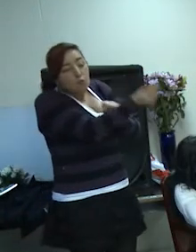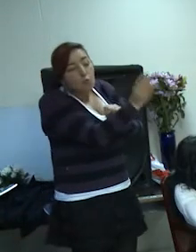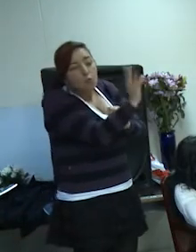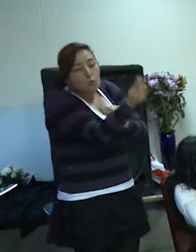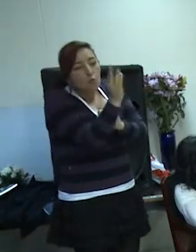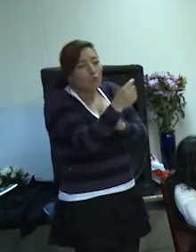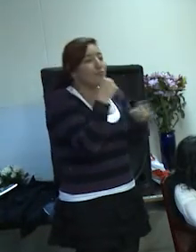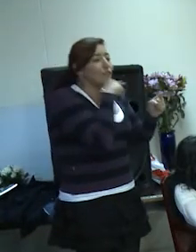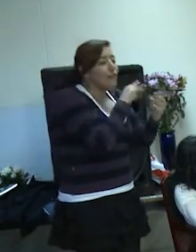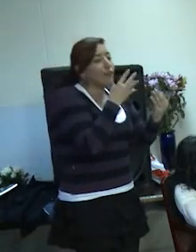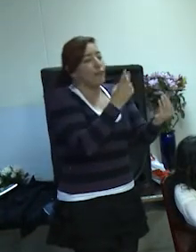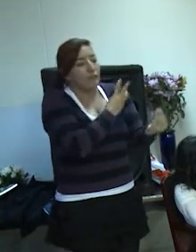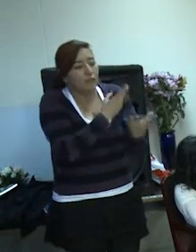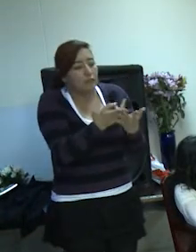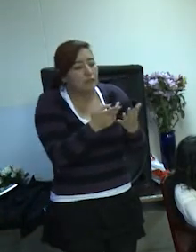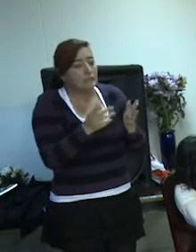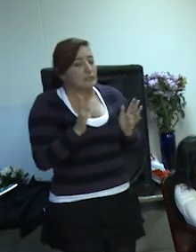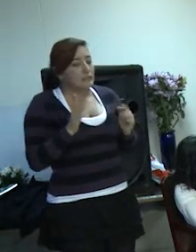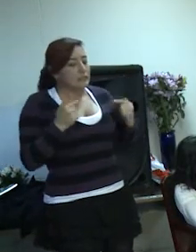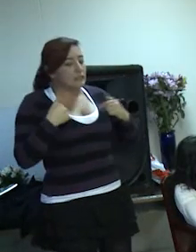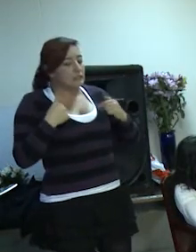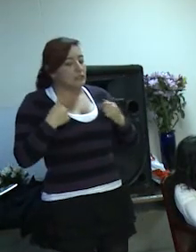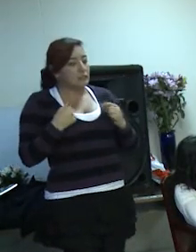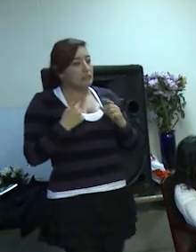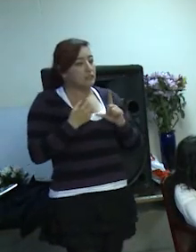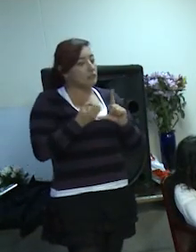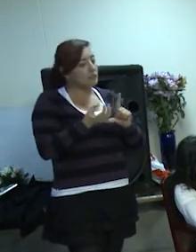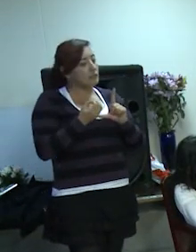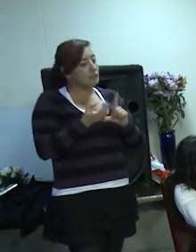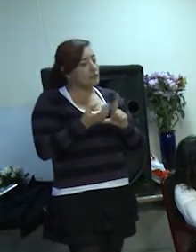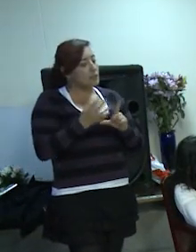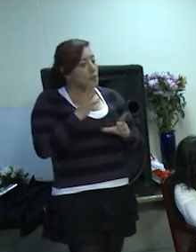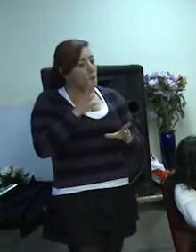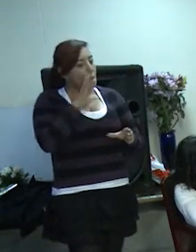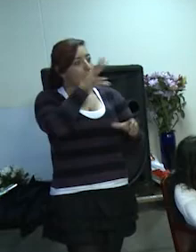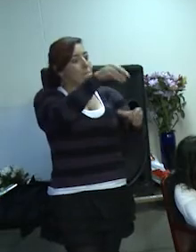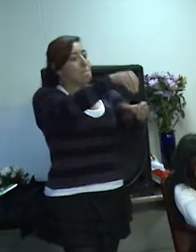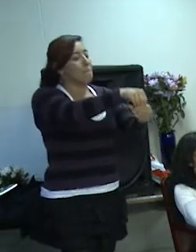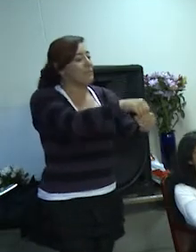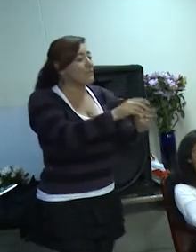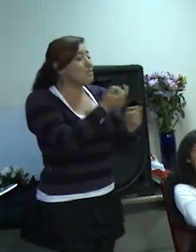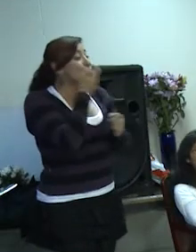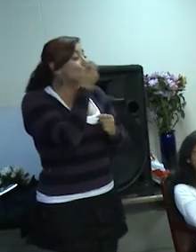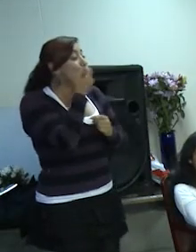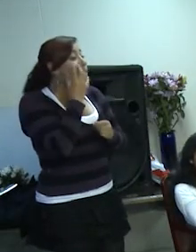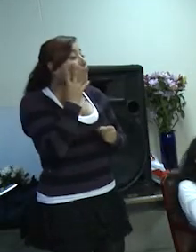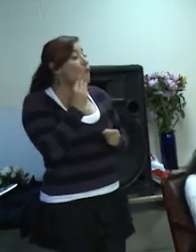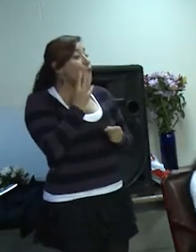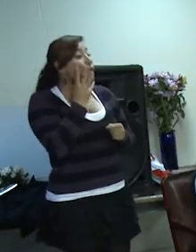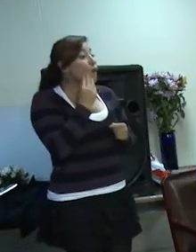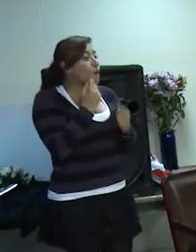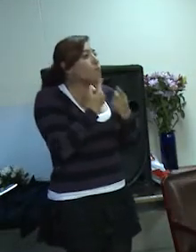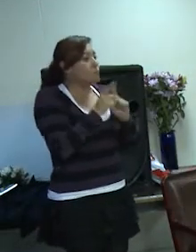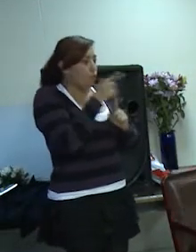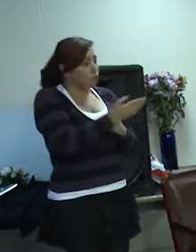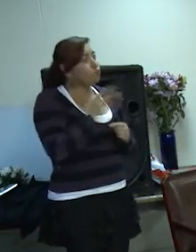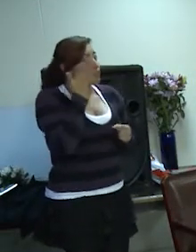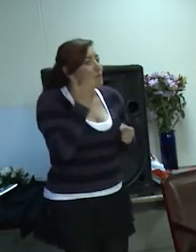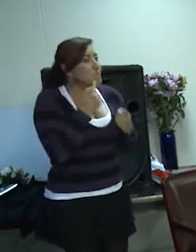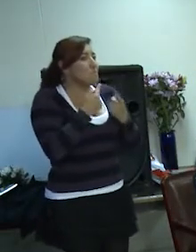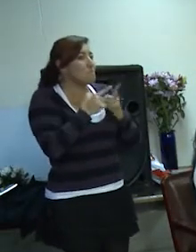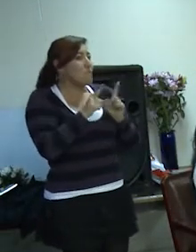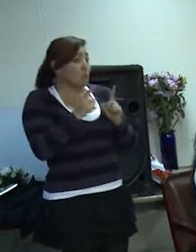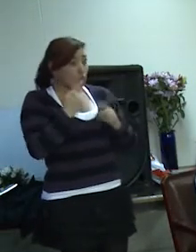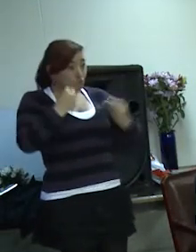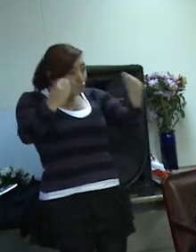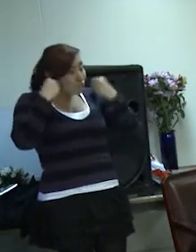como licenciatura nos metamos en terrenos que poco manejamos, pero que resultan ser bastante fructíferos para